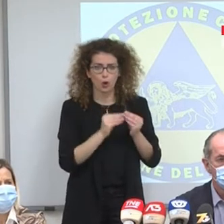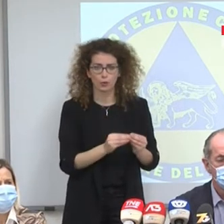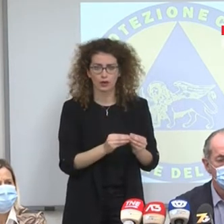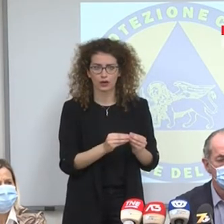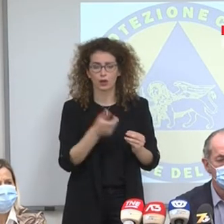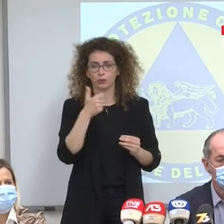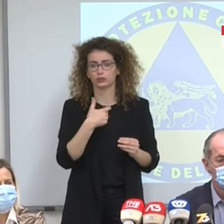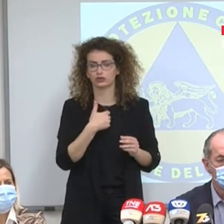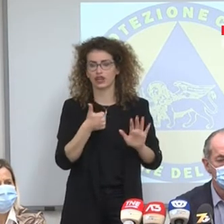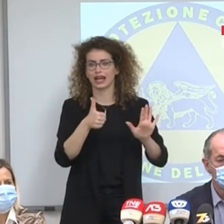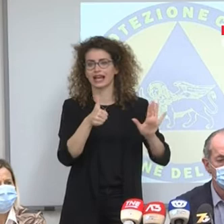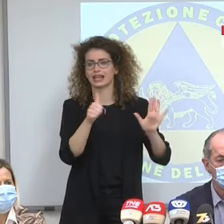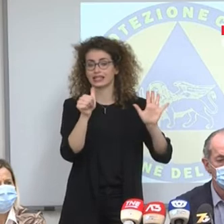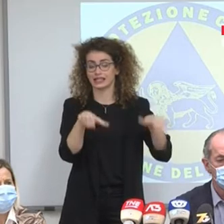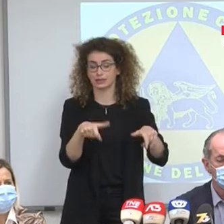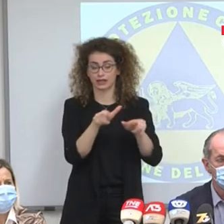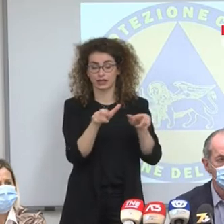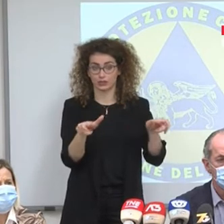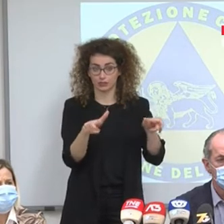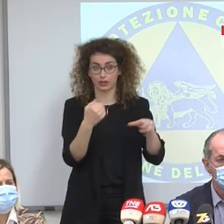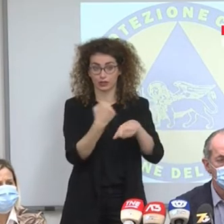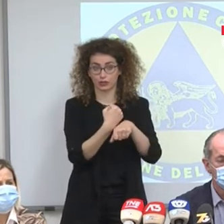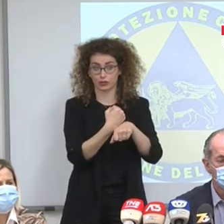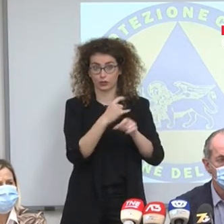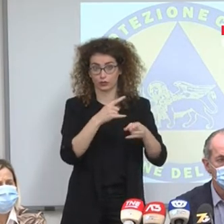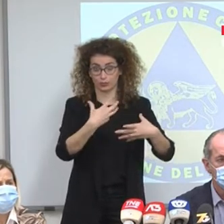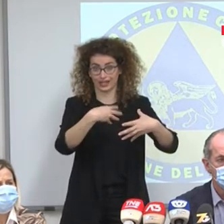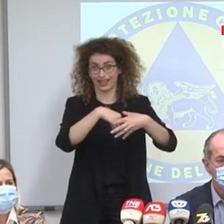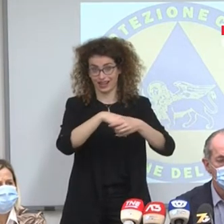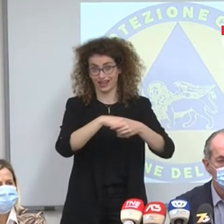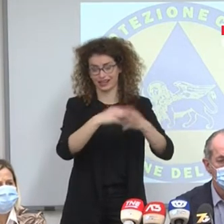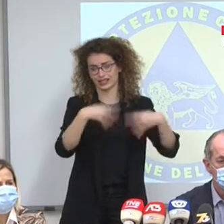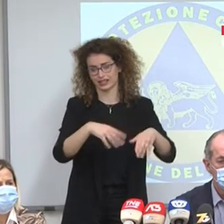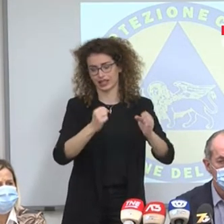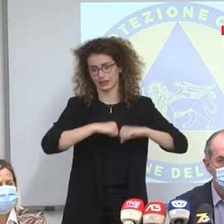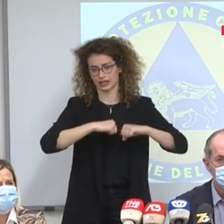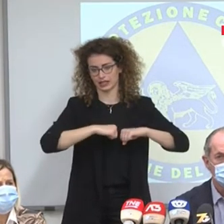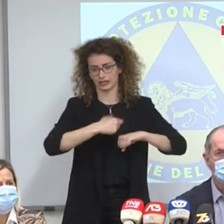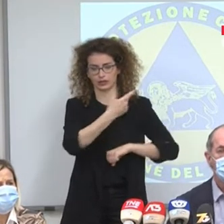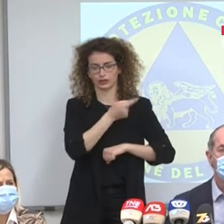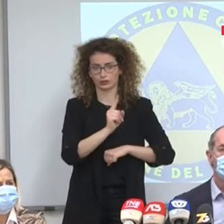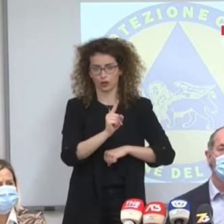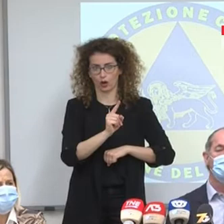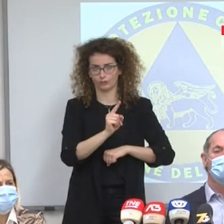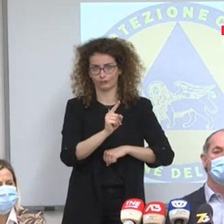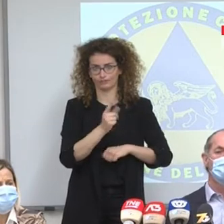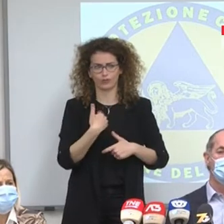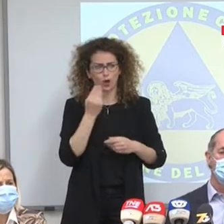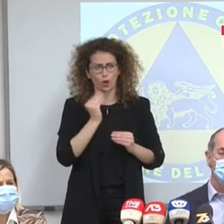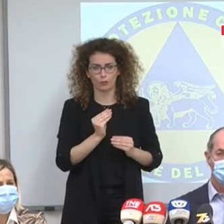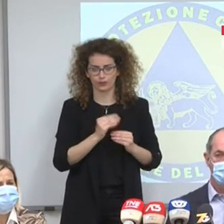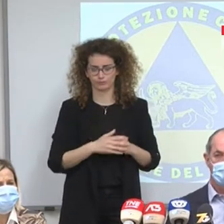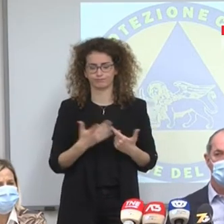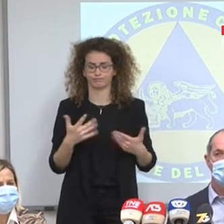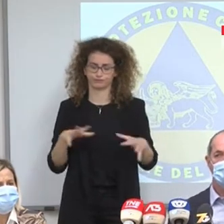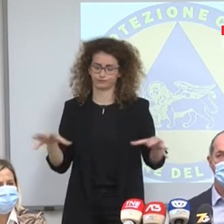dipendenti del sistema sanitario che non sono coperti da vaccino e almeno in parte rifiutano il vaccino? Allora, partiamo da un